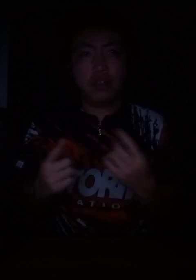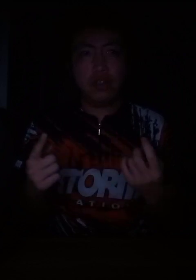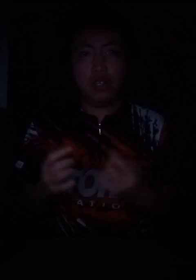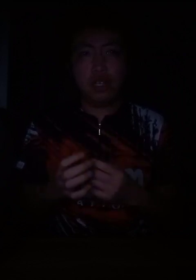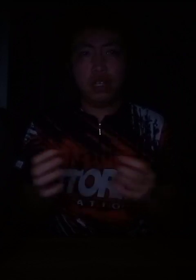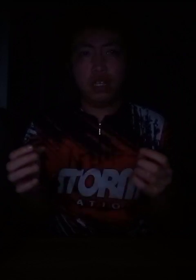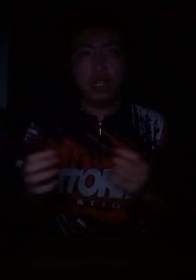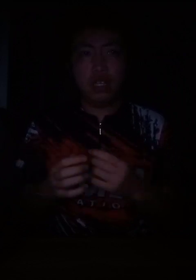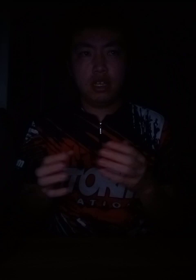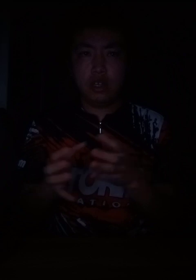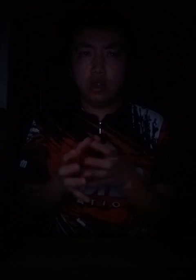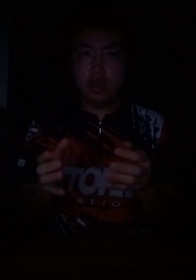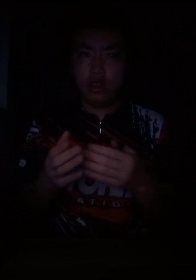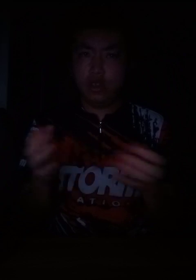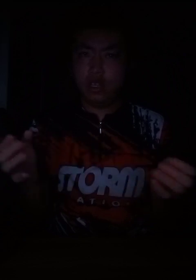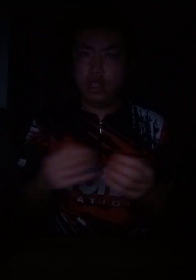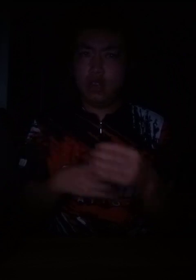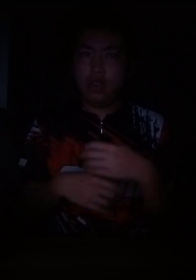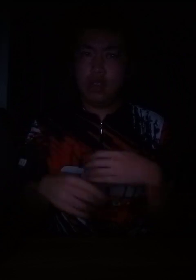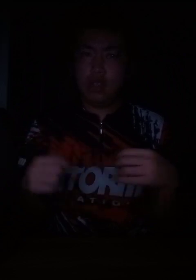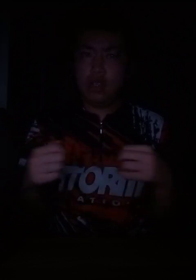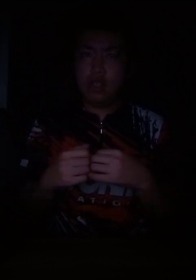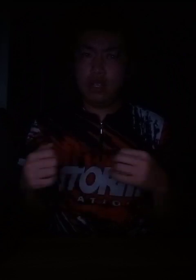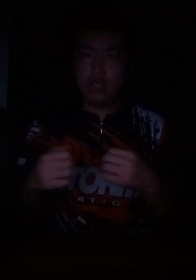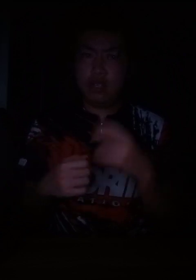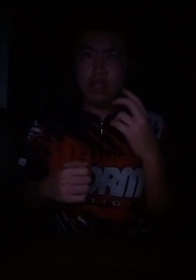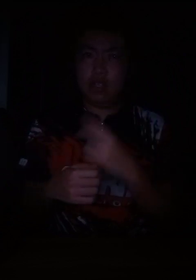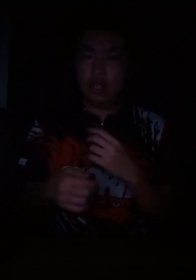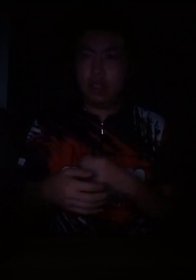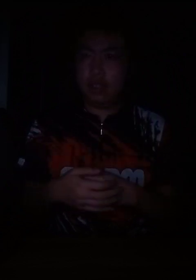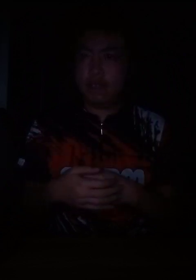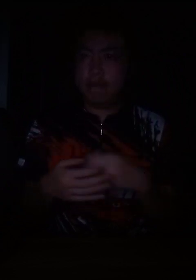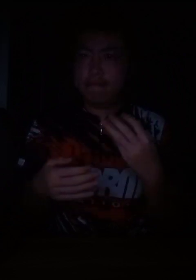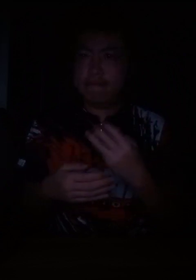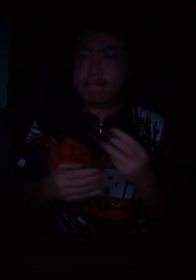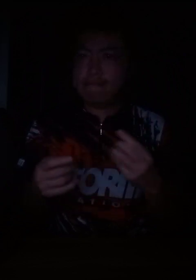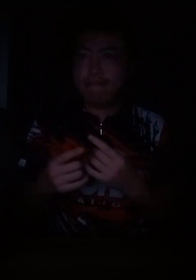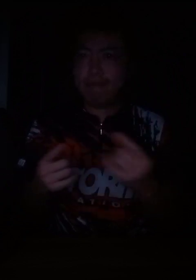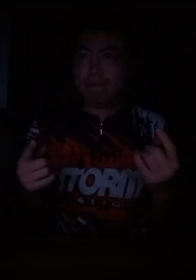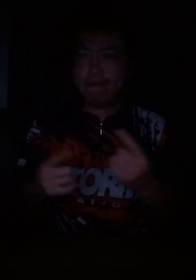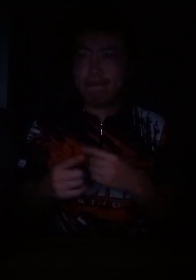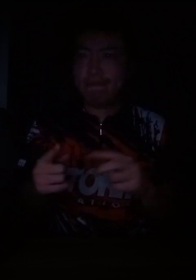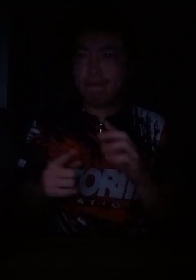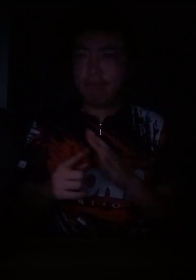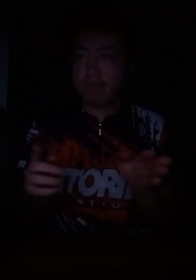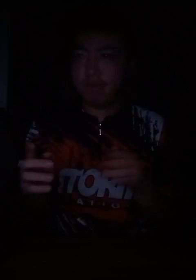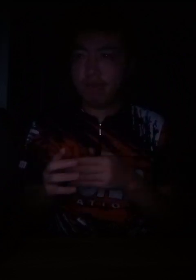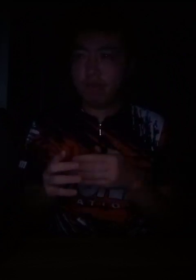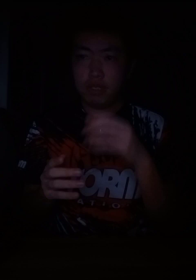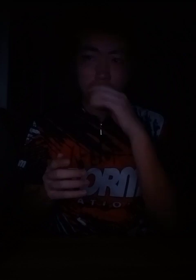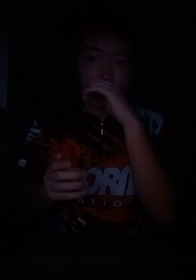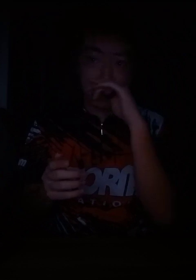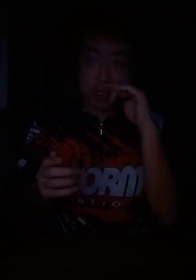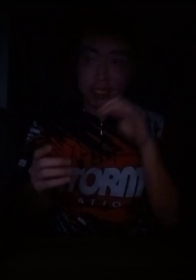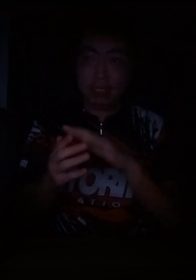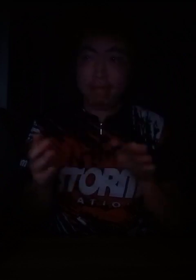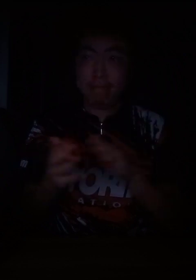과천의 한 교회 주차장에서 교통사고를 냈는데 나중에 이걸 알게 된 프리랜서 기자가 손 사장에게